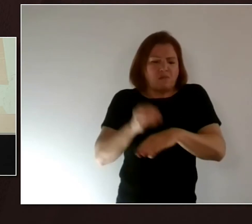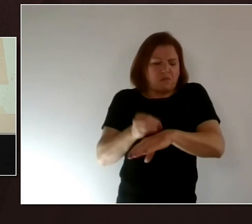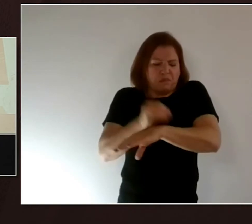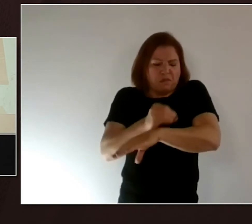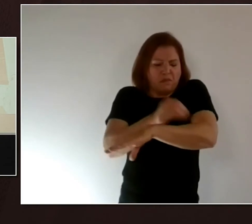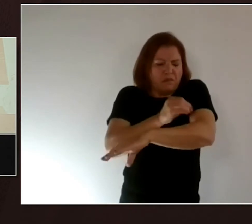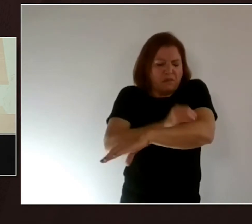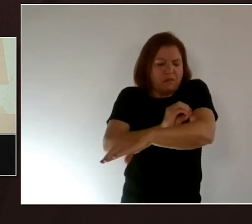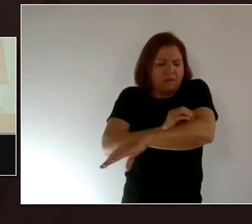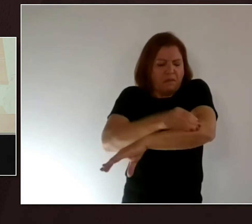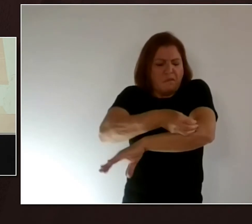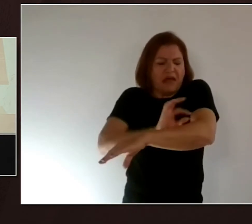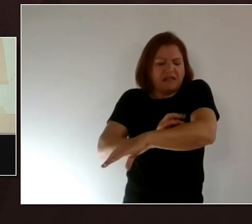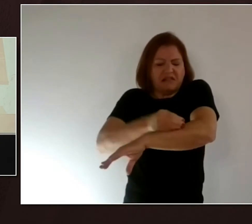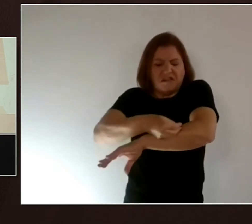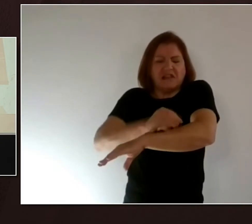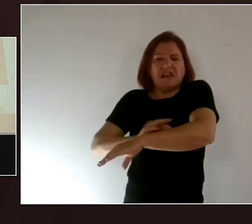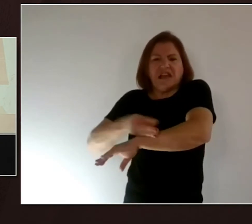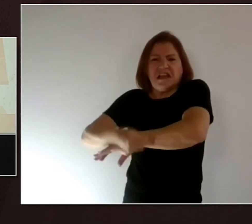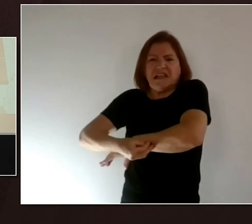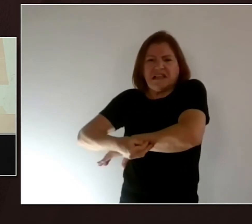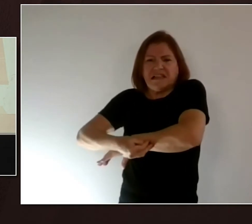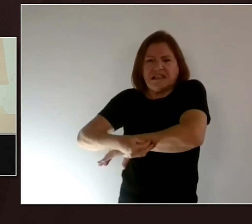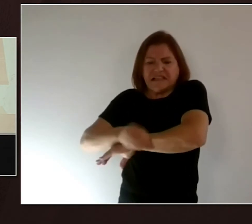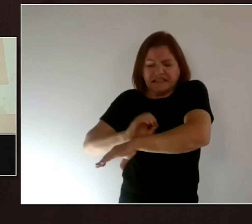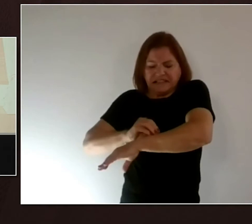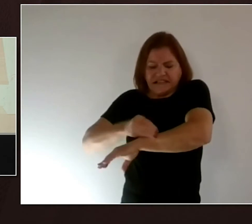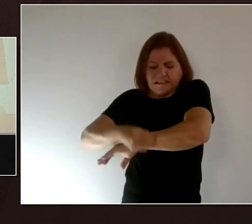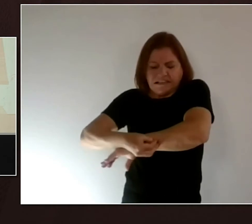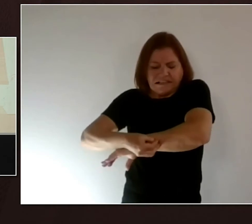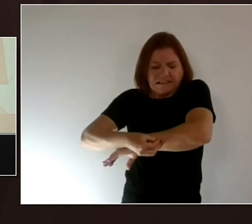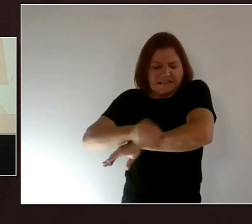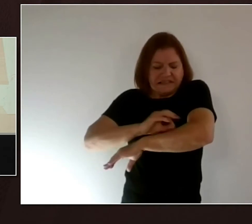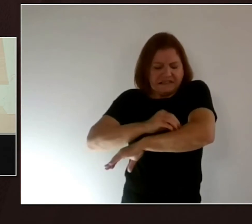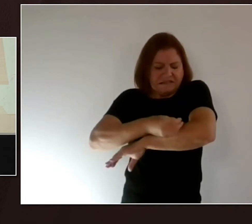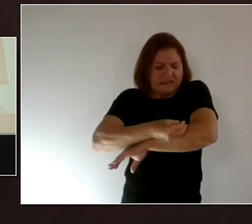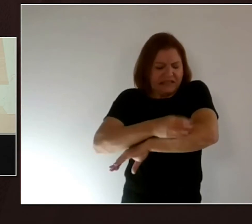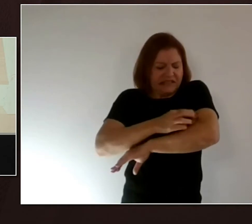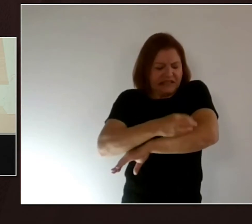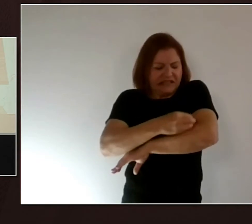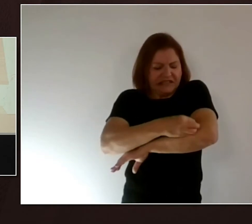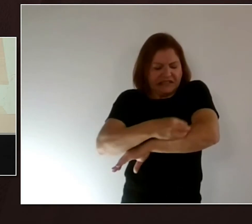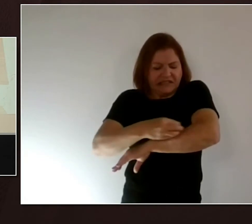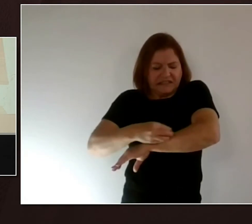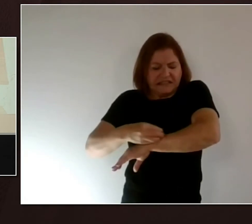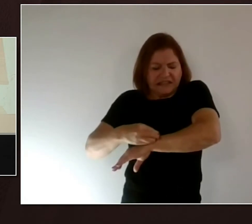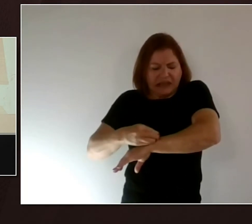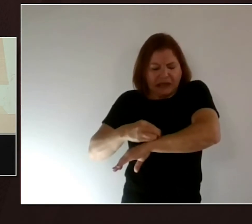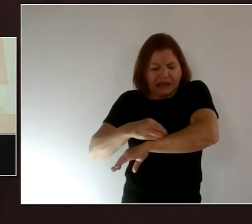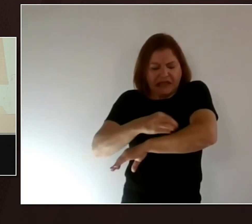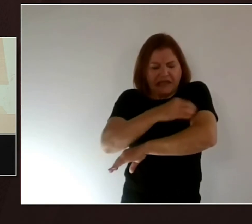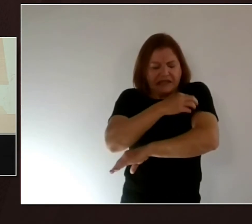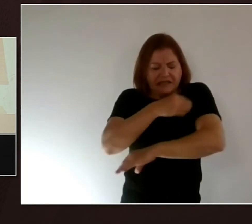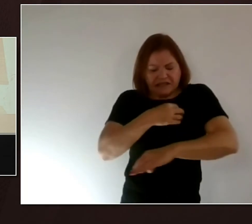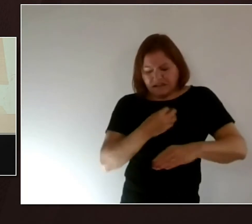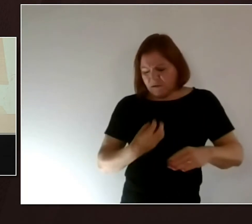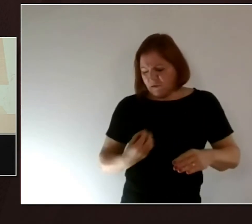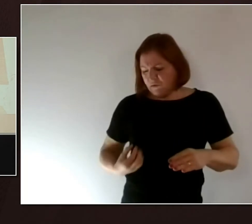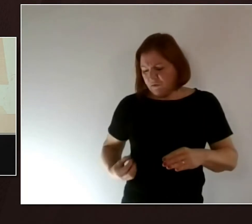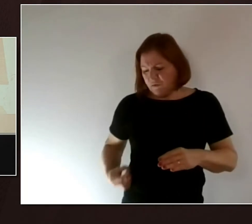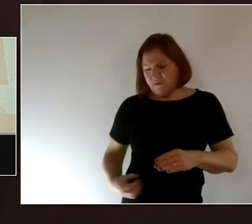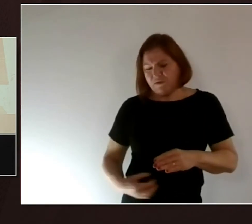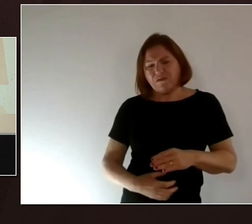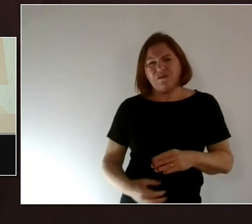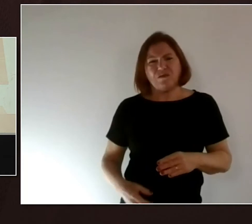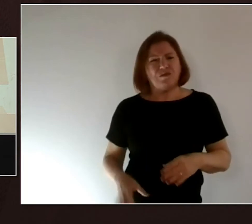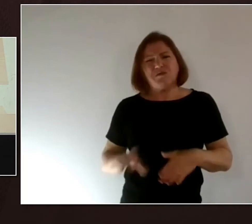como é que fala? As feridas com pus, né? Pústulas surgiam no corpo inteiro, especialmente ao redor